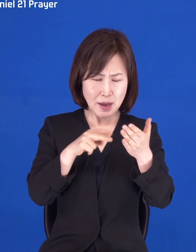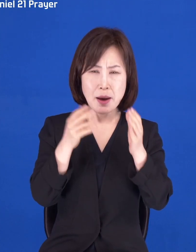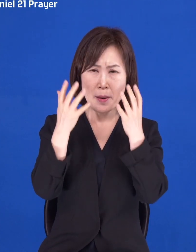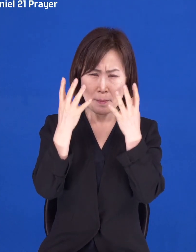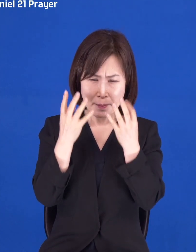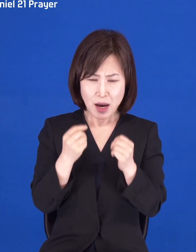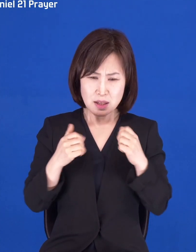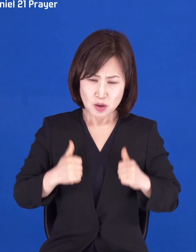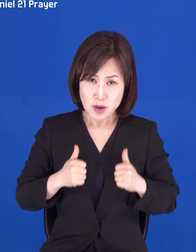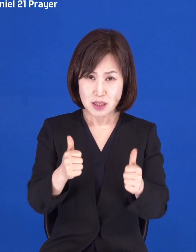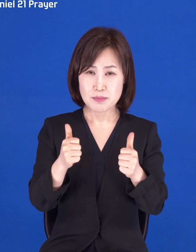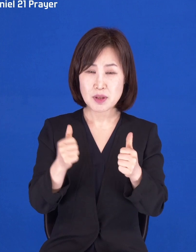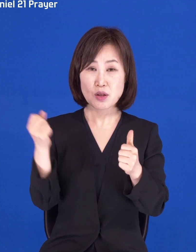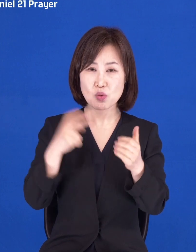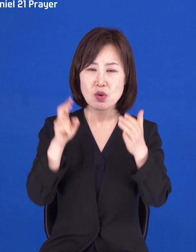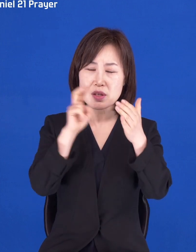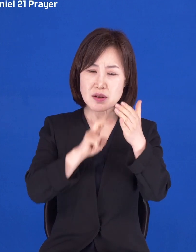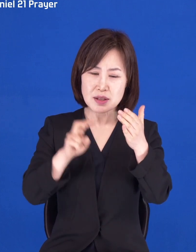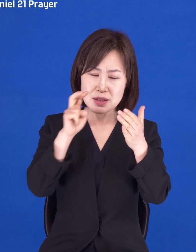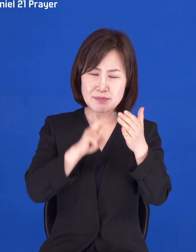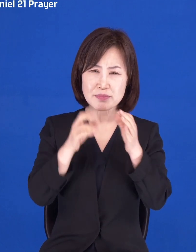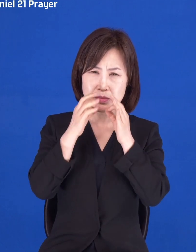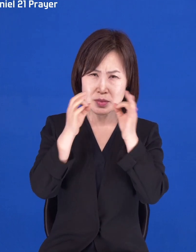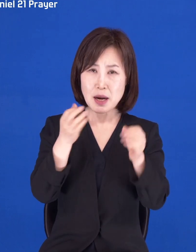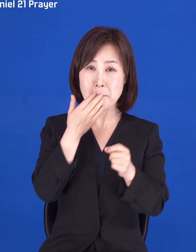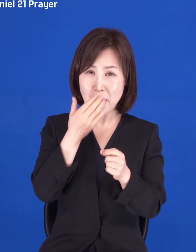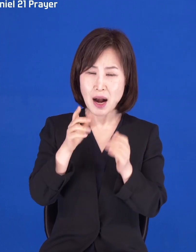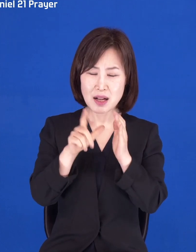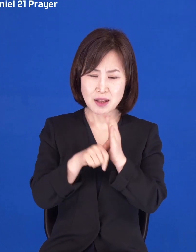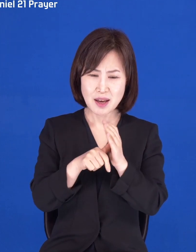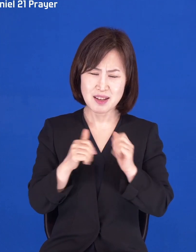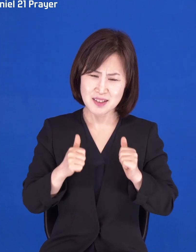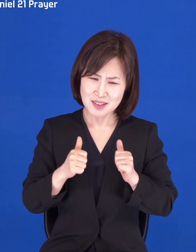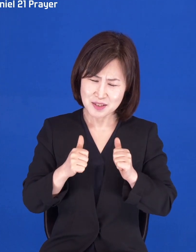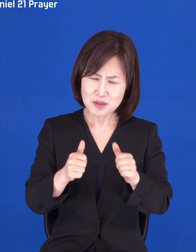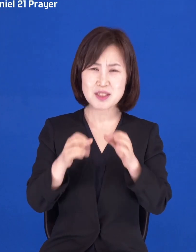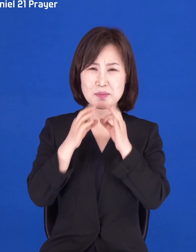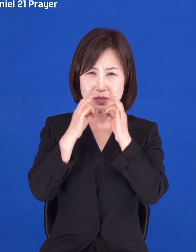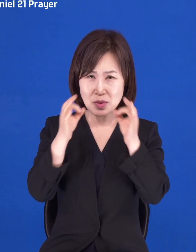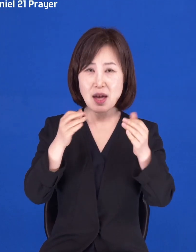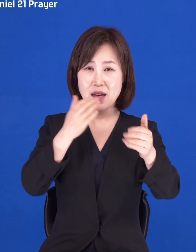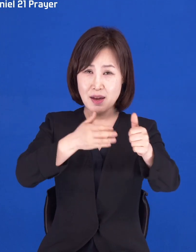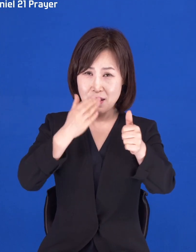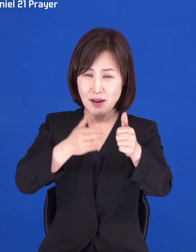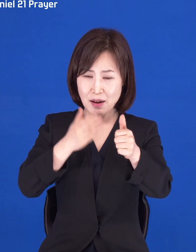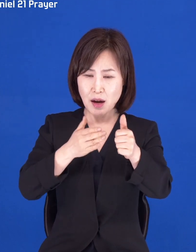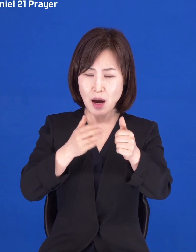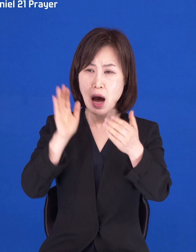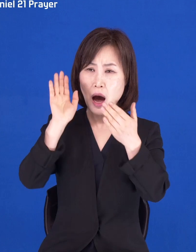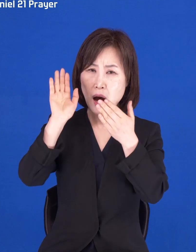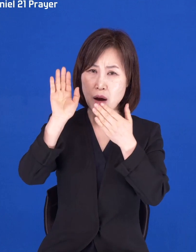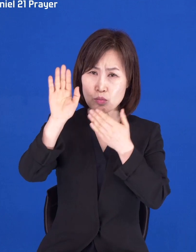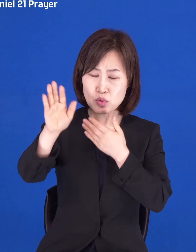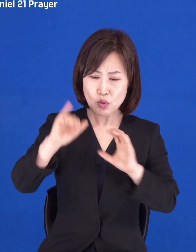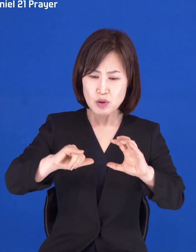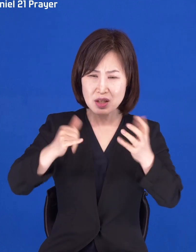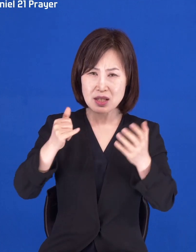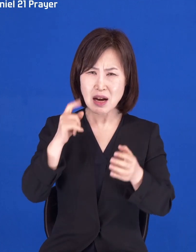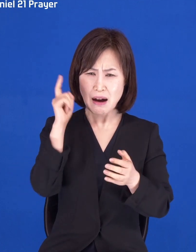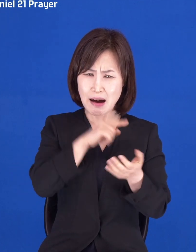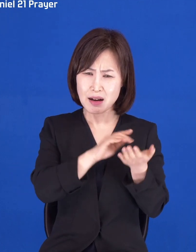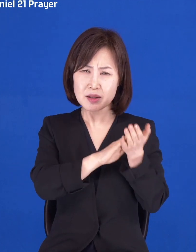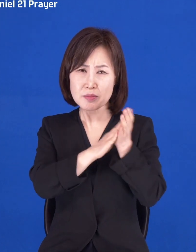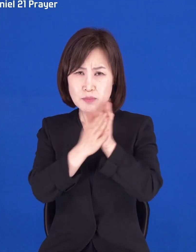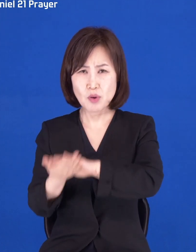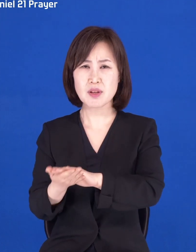그리고 찬송가를 부를 수 있을 때 많이 불러두라고, 앞으로는 이 세상이 점점 더